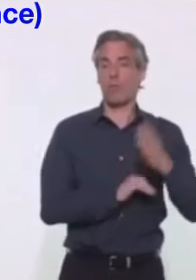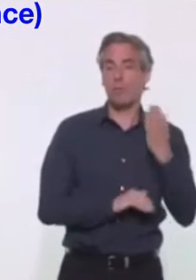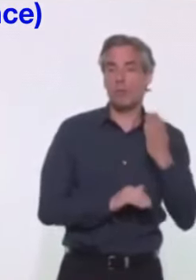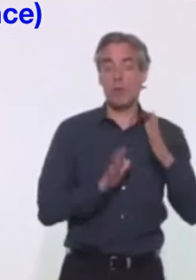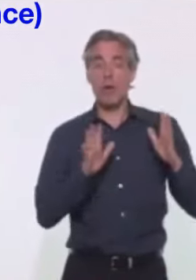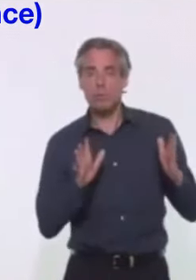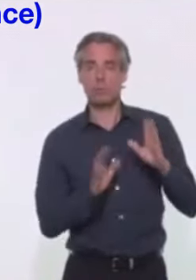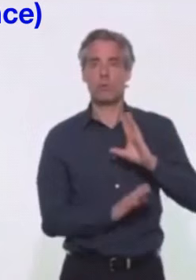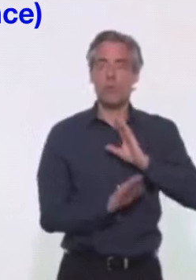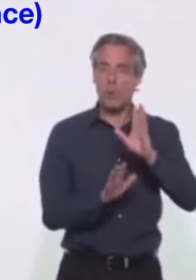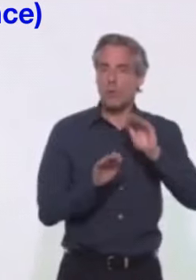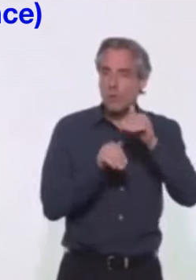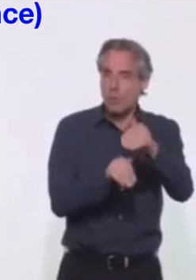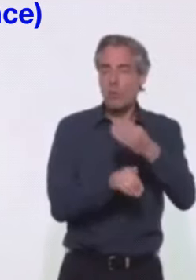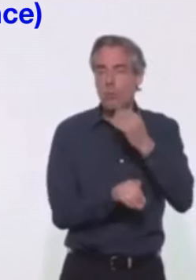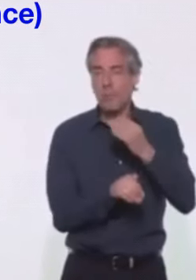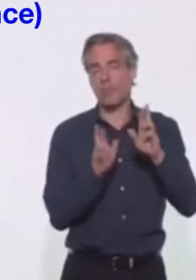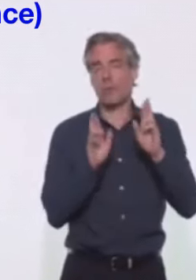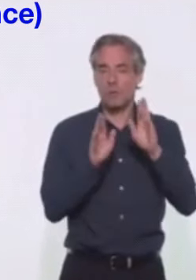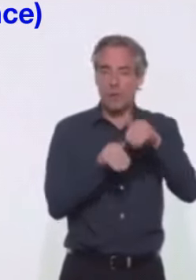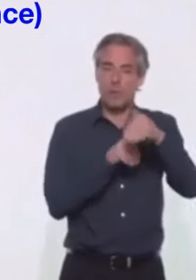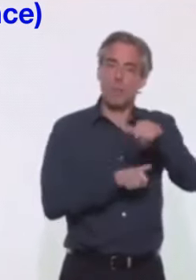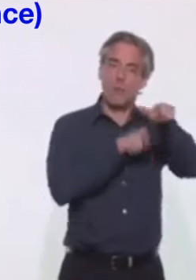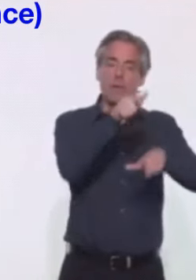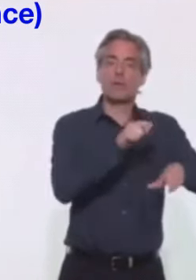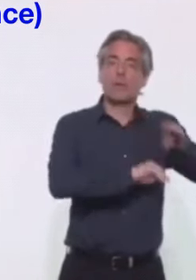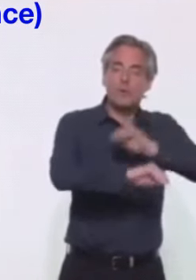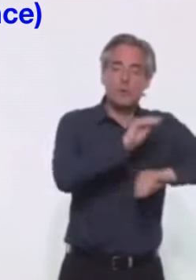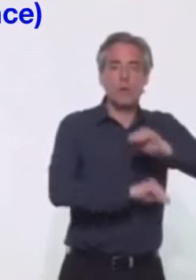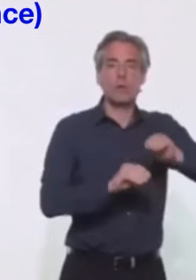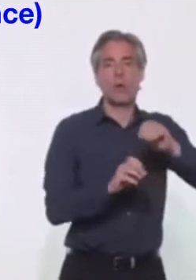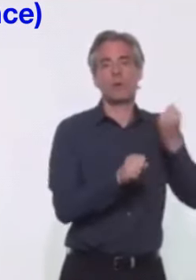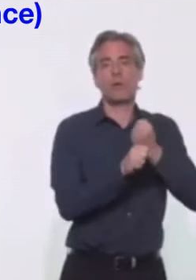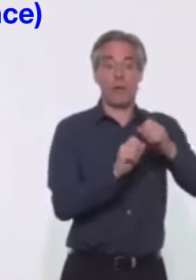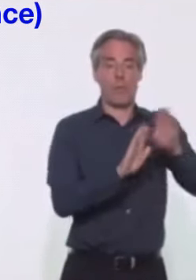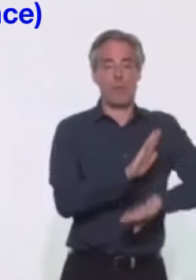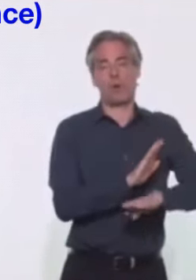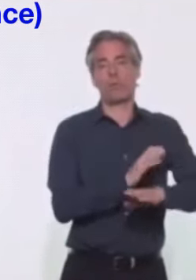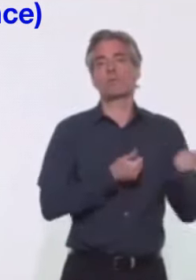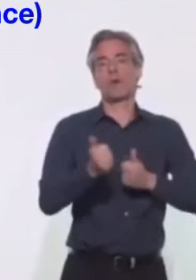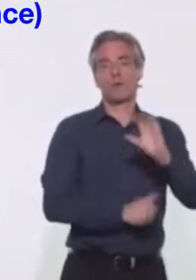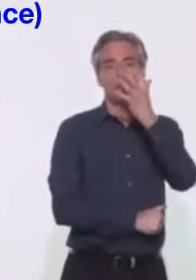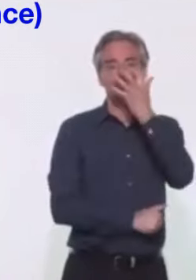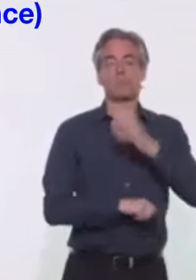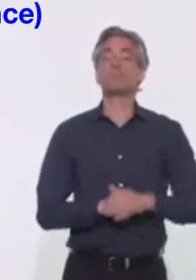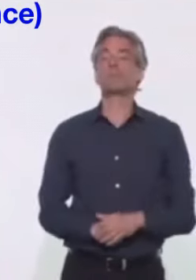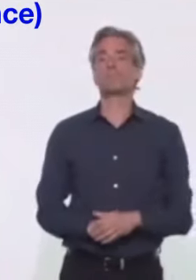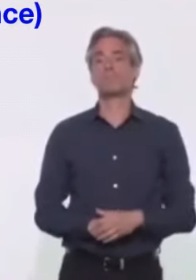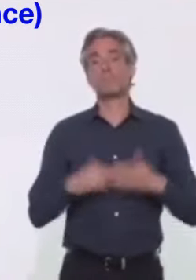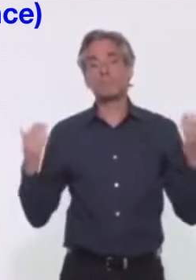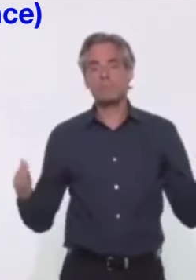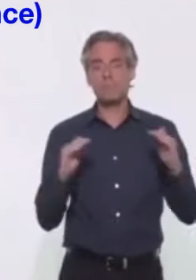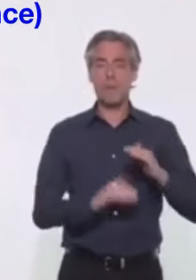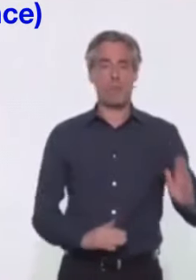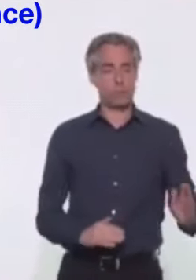éclaircie semble se confirmer et va évidemment soulager nos soignants, en particulier en réanimation. Un très haut